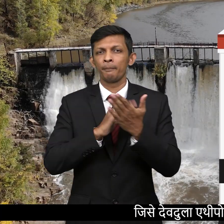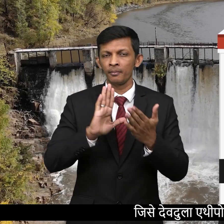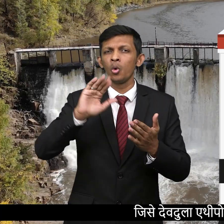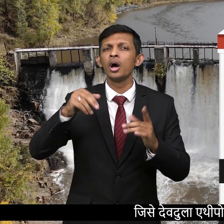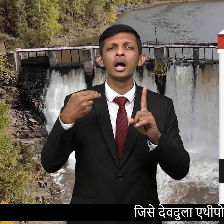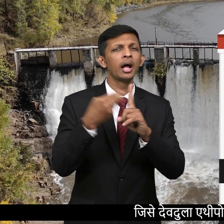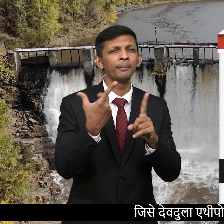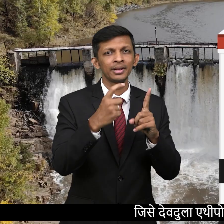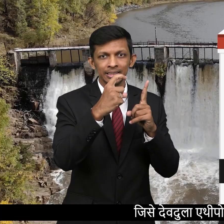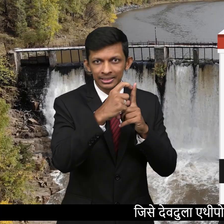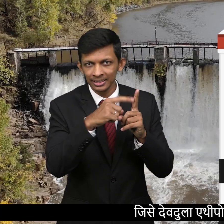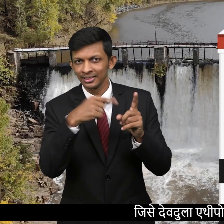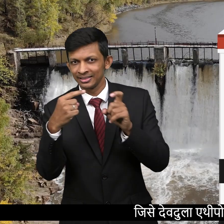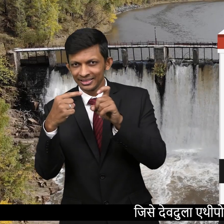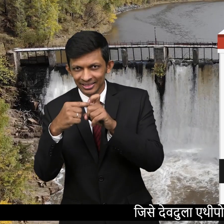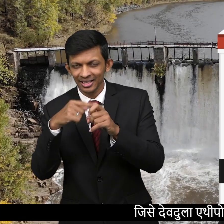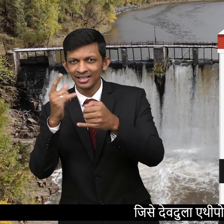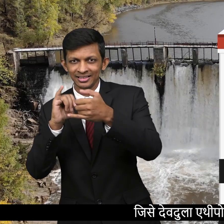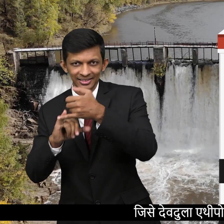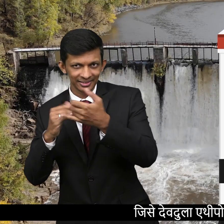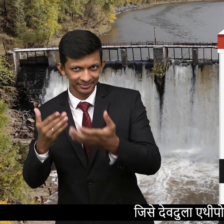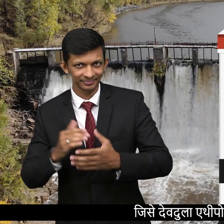पोथाला योजना कहा जाता है।